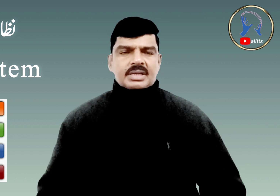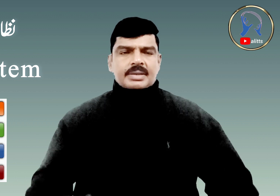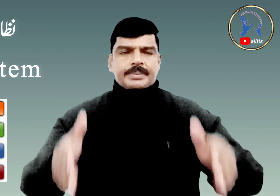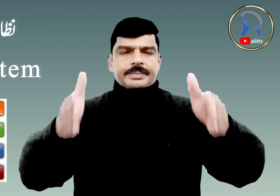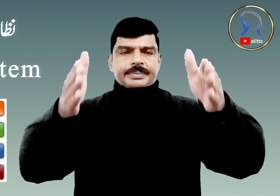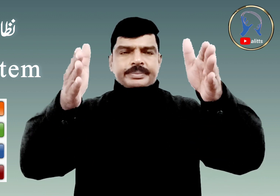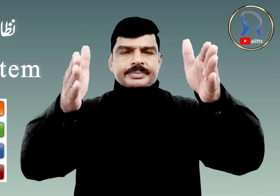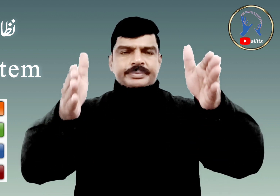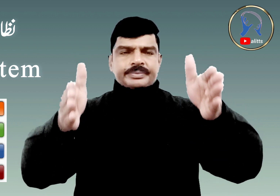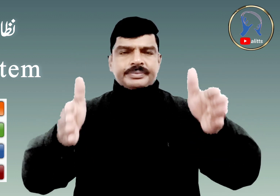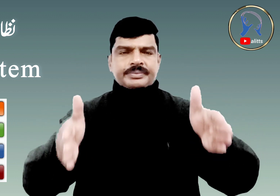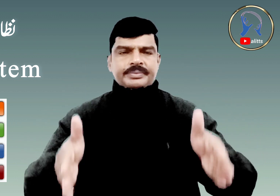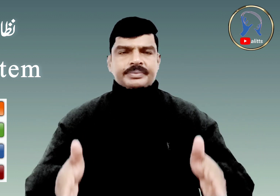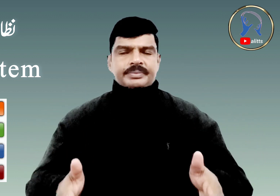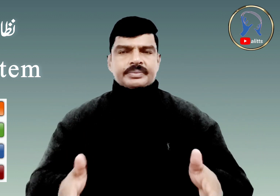निज़ाम।